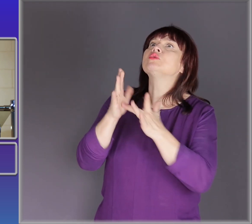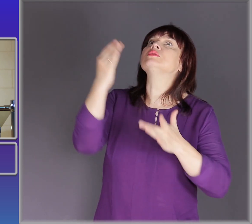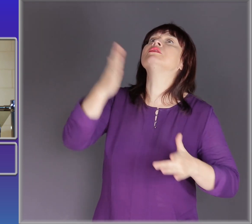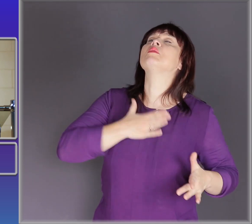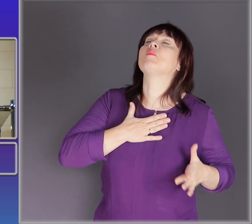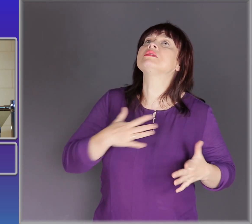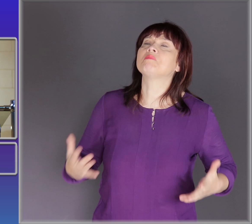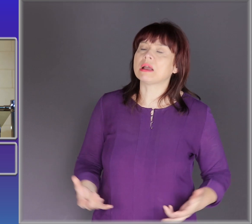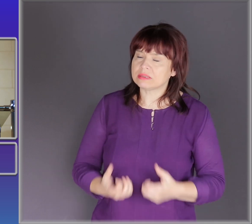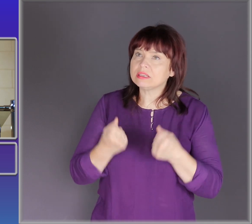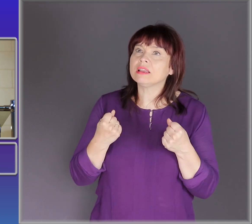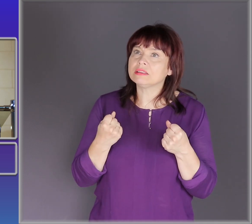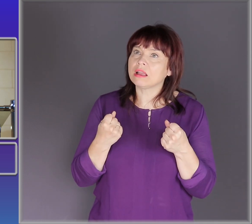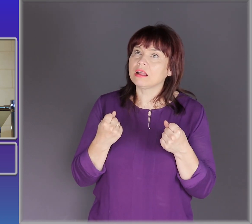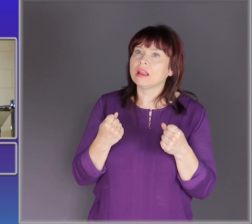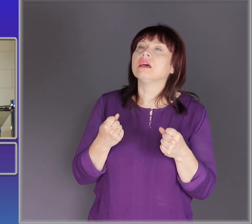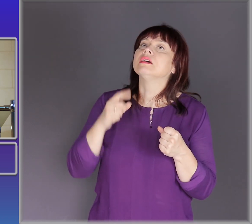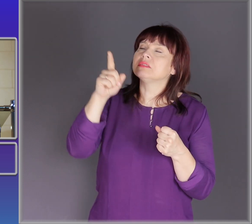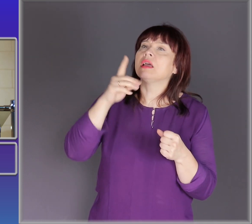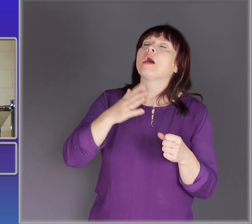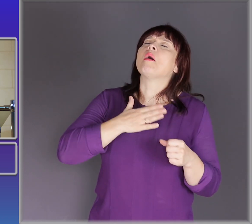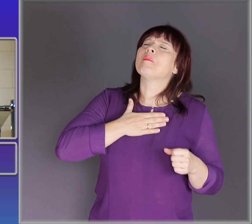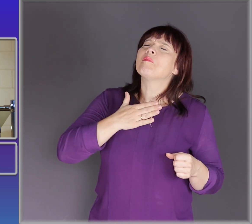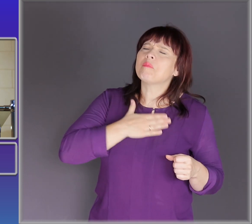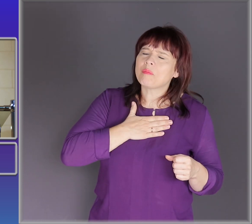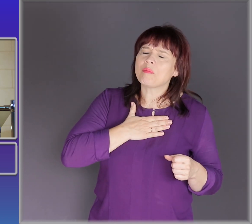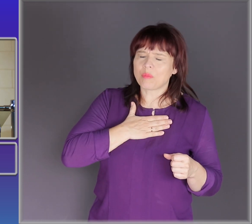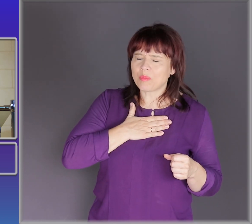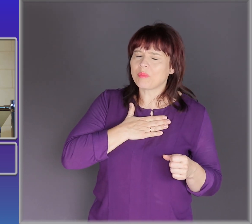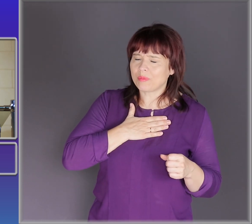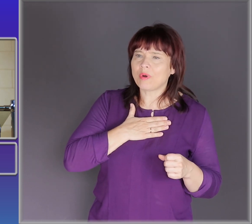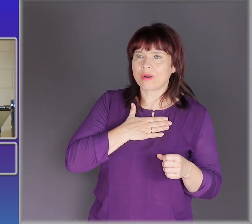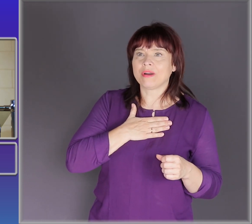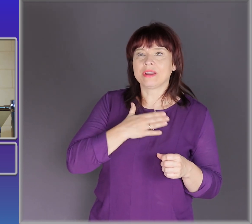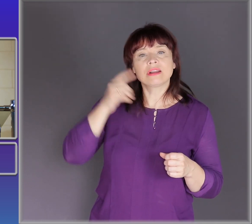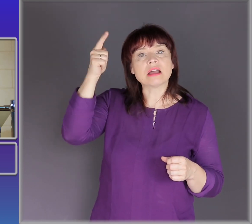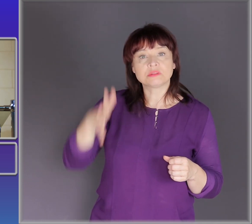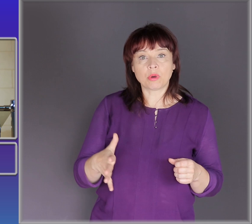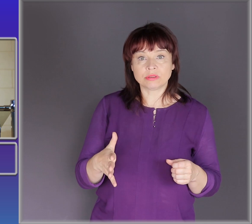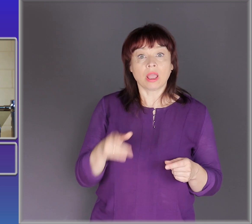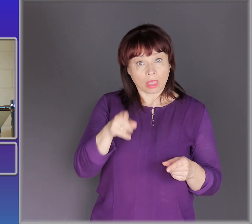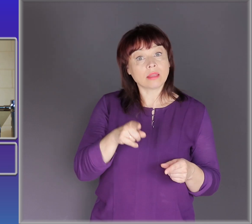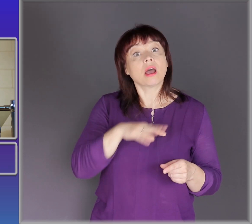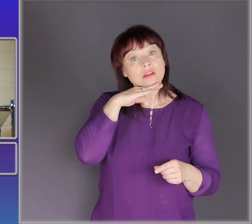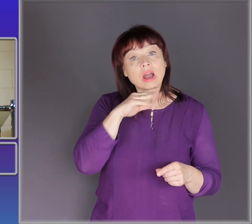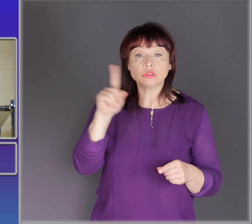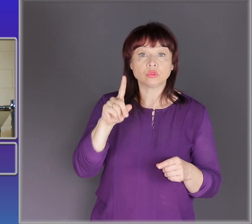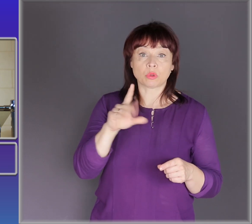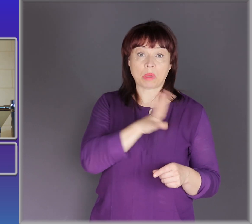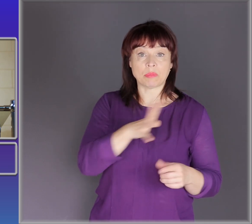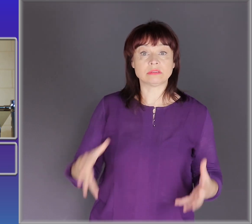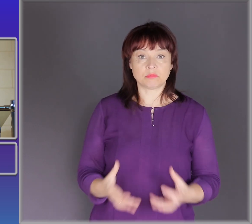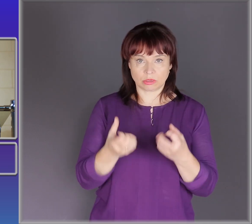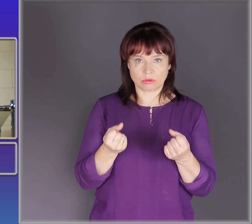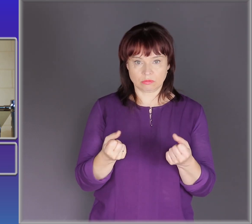и мой пастырь достаточно ли это было чтобы попасть на небеса конечно же да